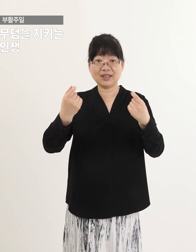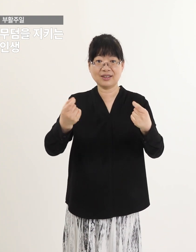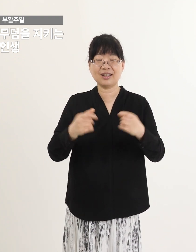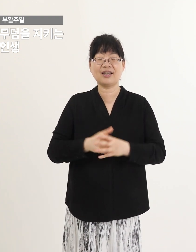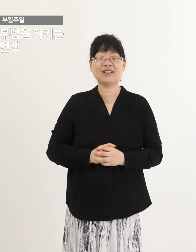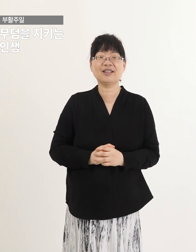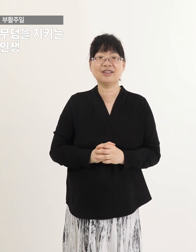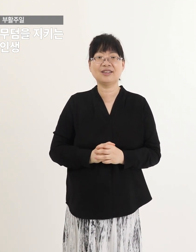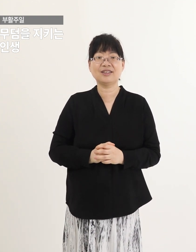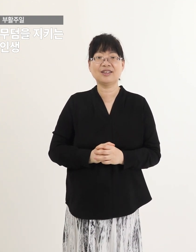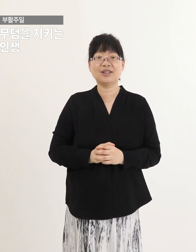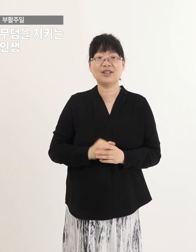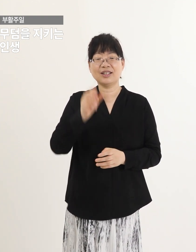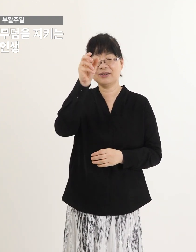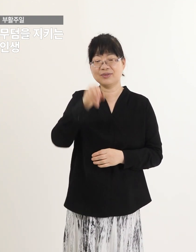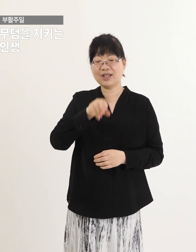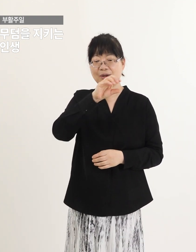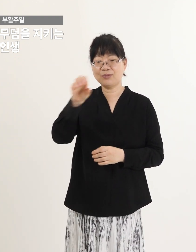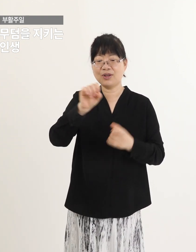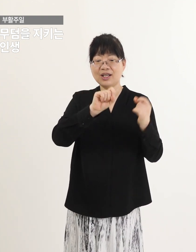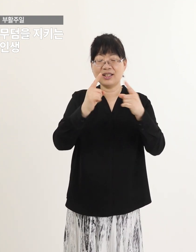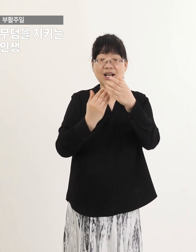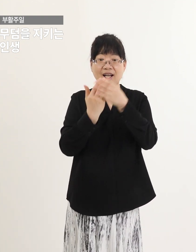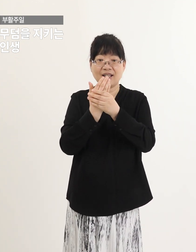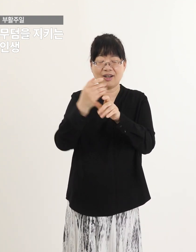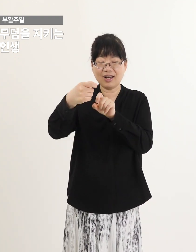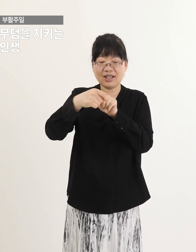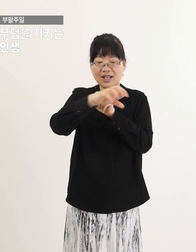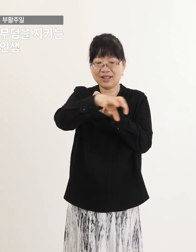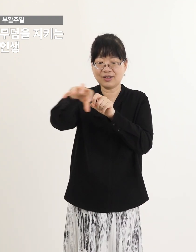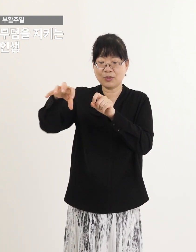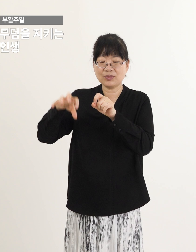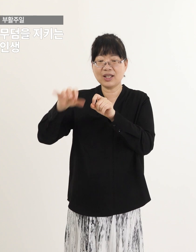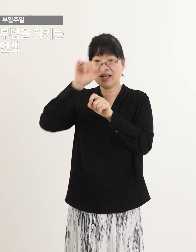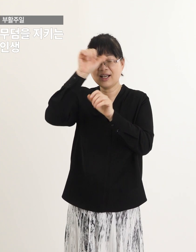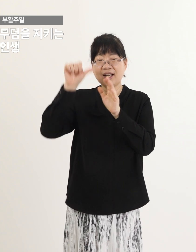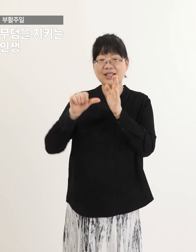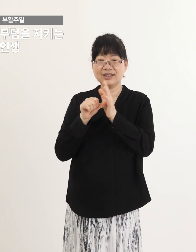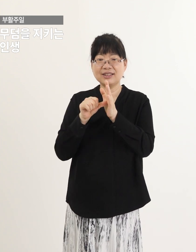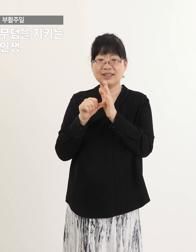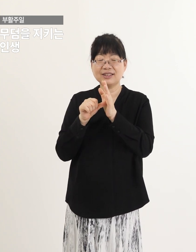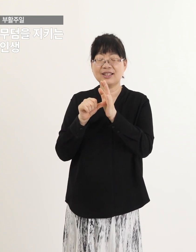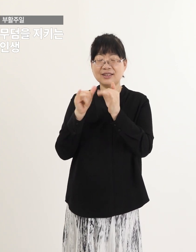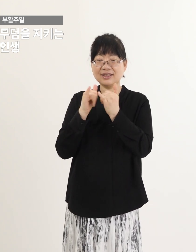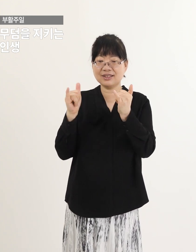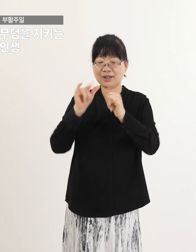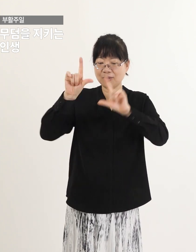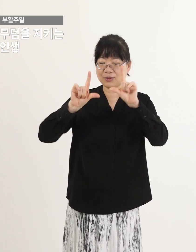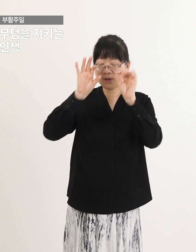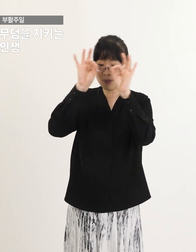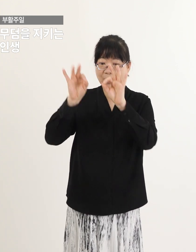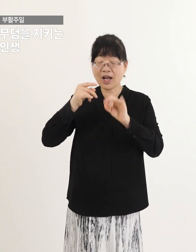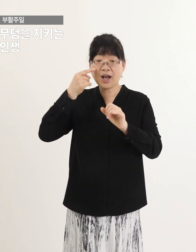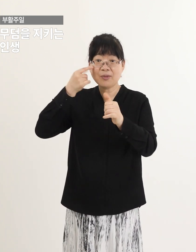여기 십자가와 부활 사건의 언저리에 인생 군상들을 한번 보시라고요.